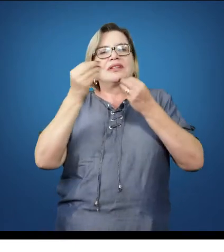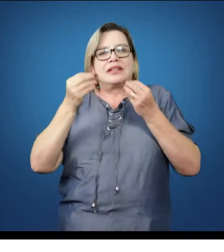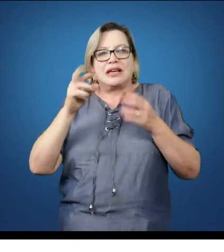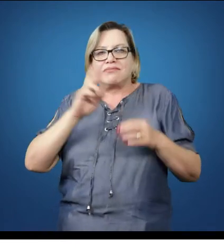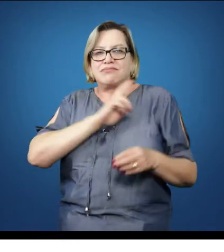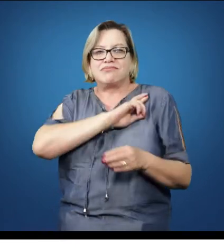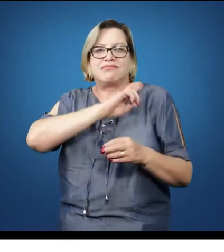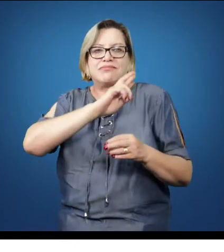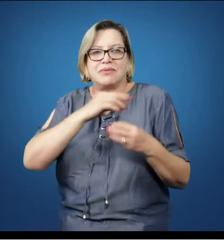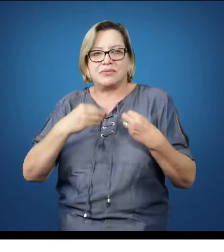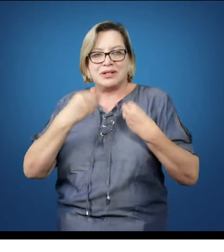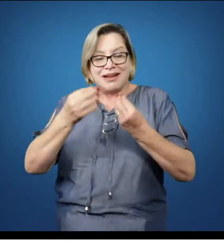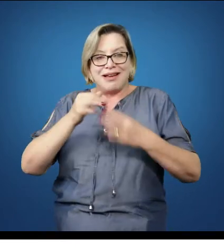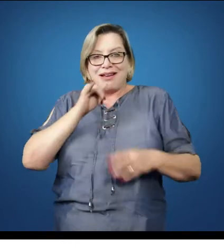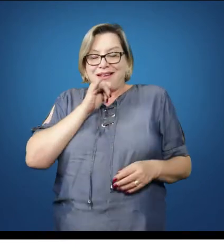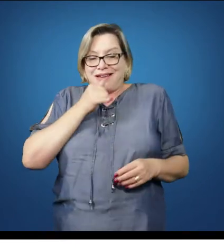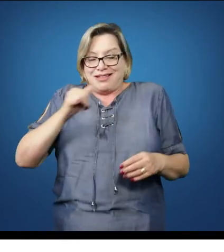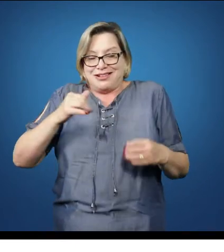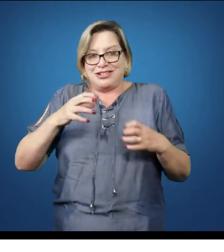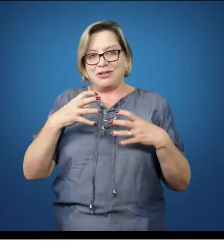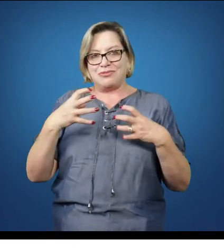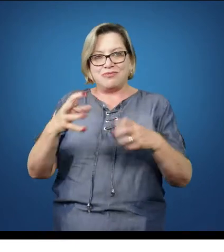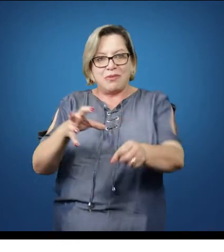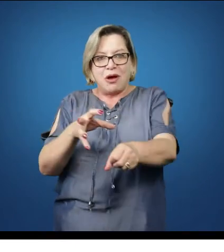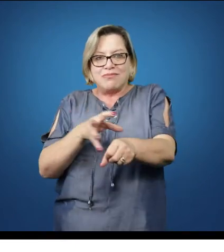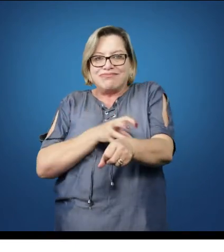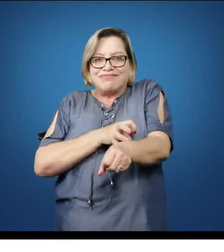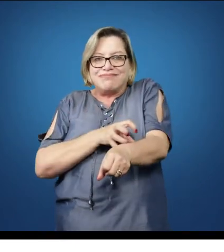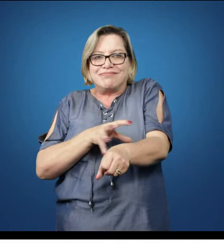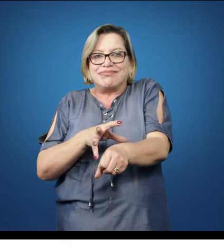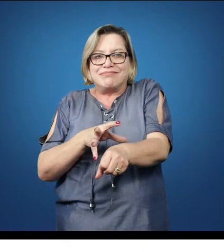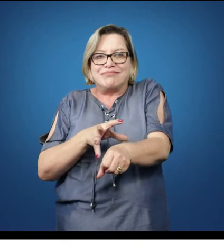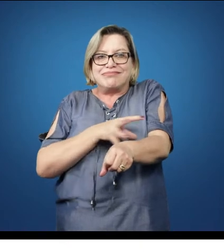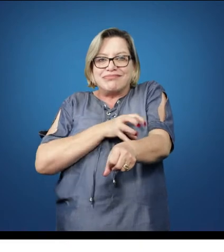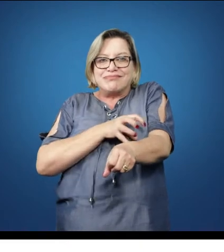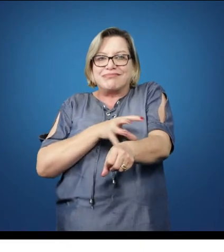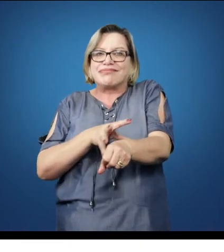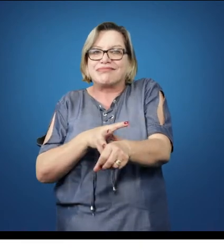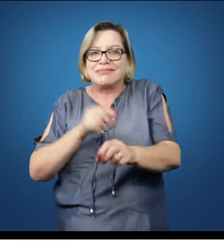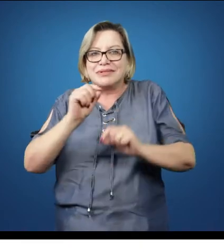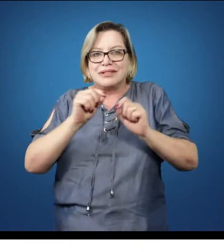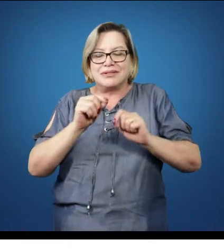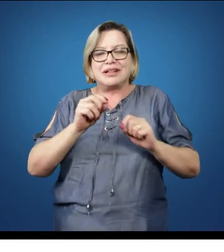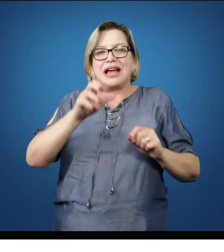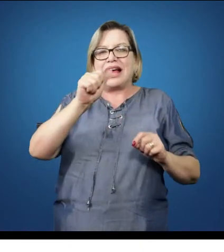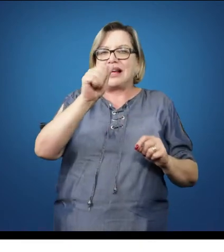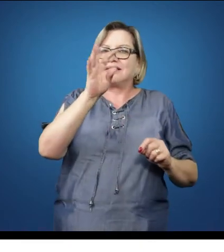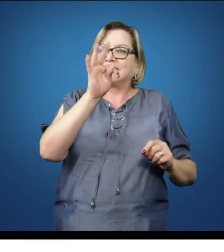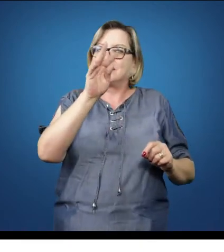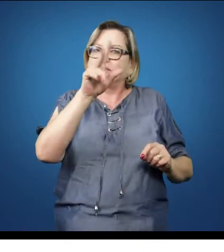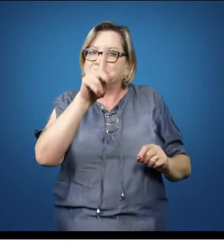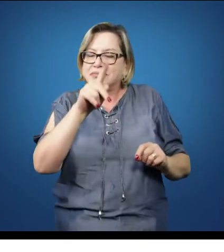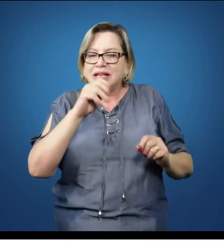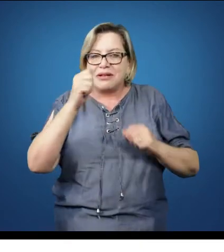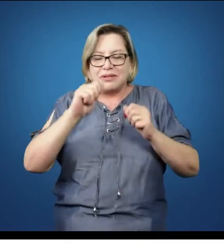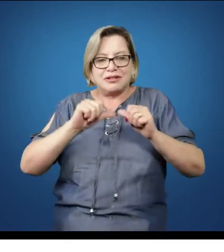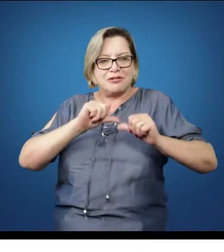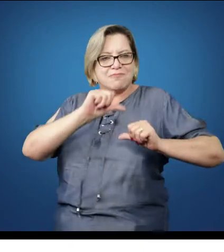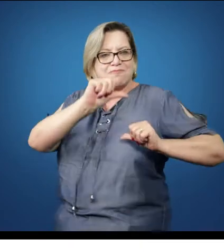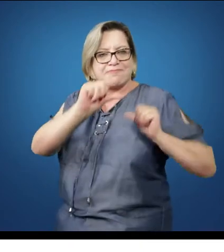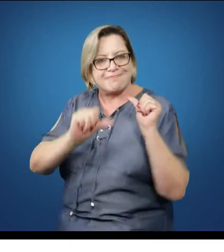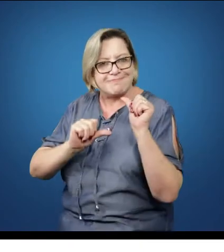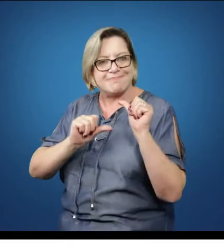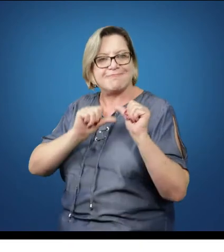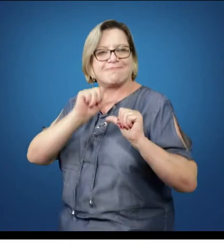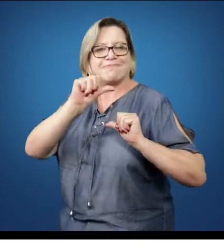fornecer energia para a contração muscular e se a tv vai precisar ser recinto utilizado e vai precisar